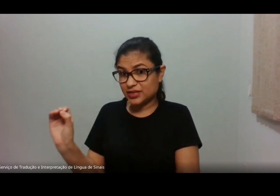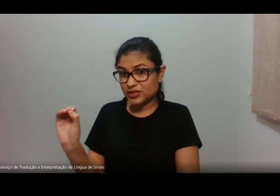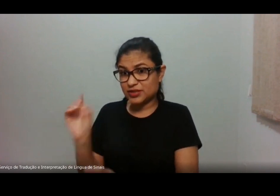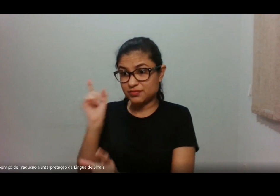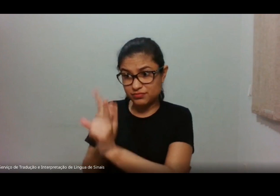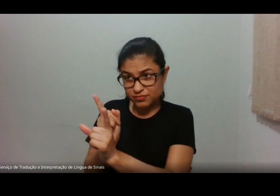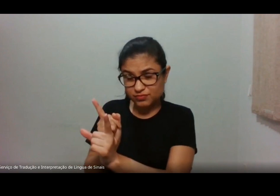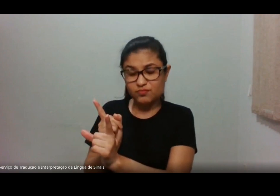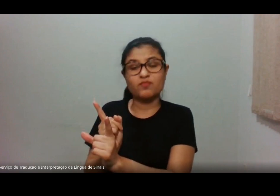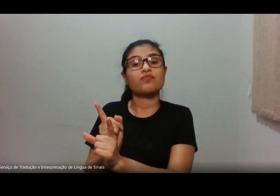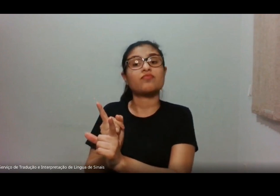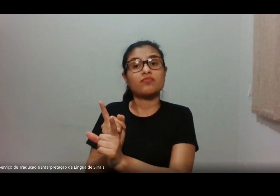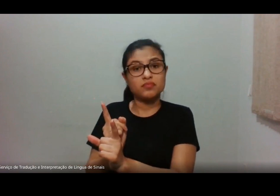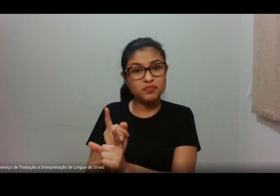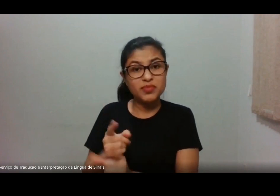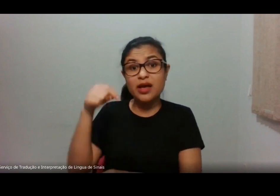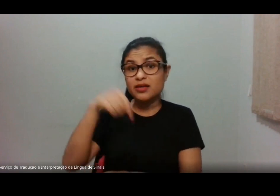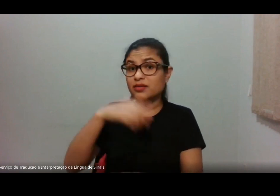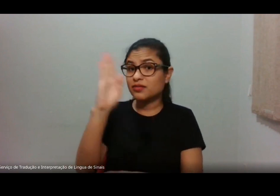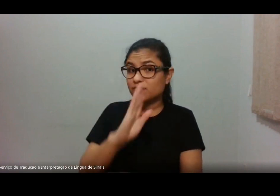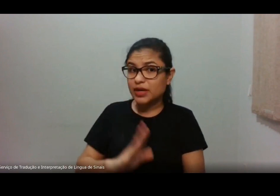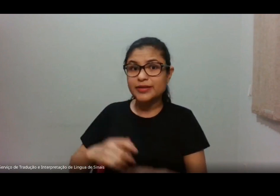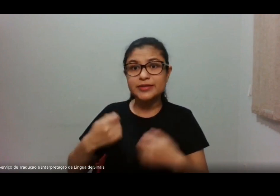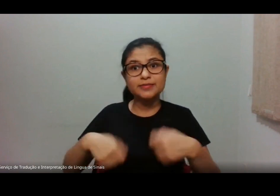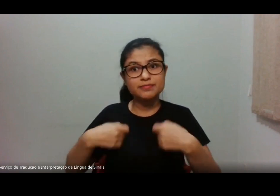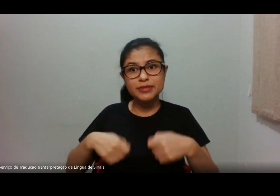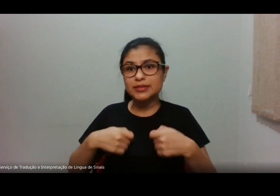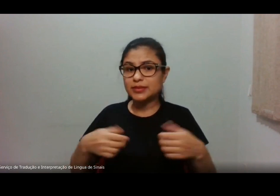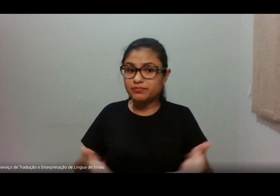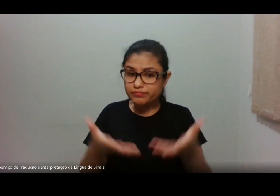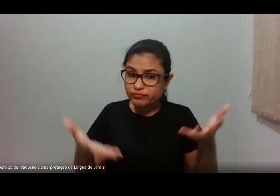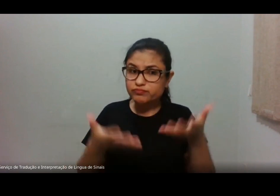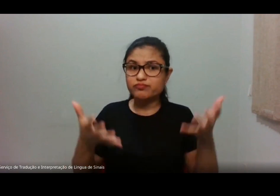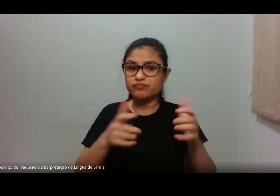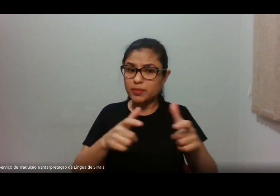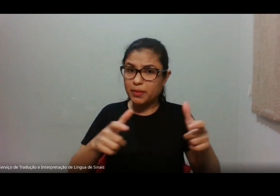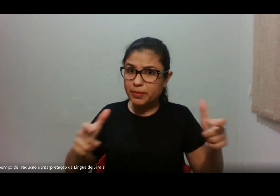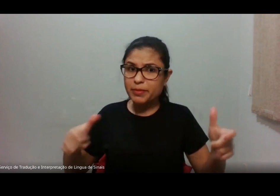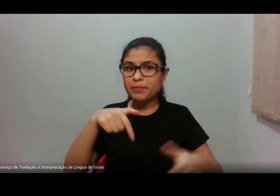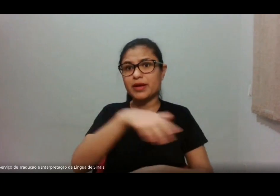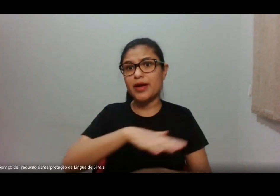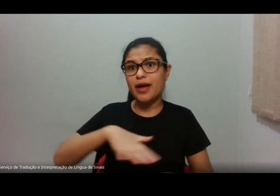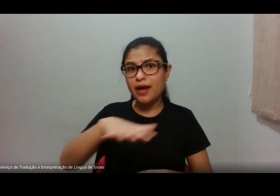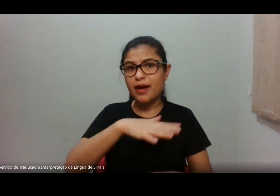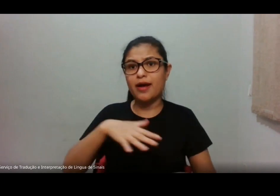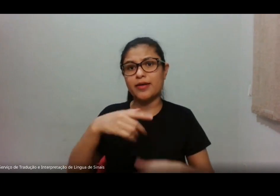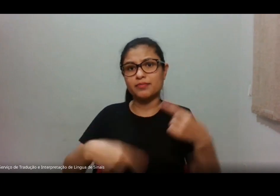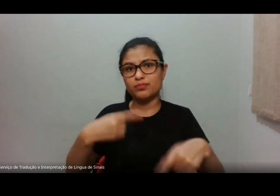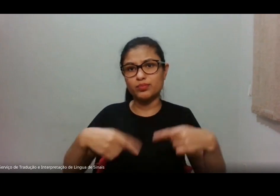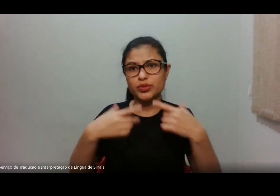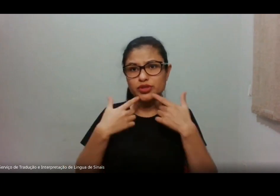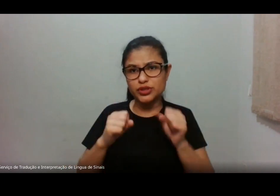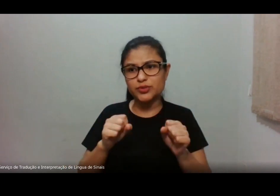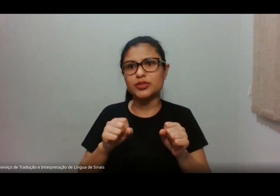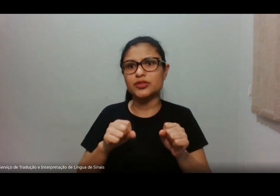linguísticos, mas a gente ainda precisa trabalhar no país para difundir esse campo e para fazer com que as pessoas se identifiquem